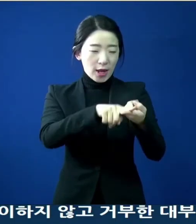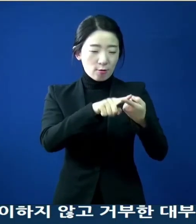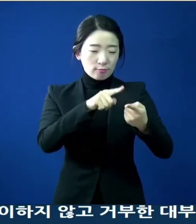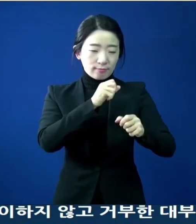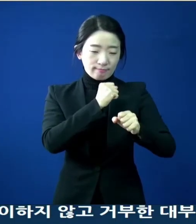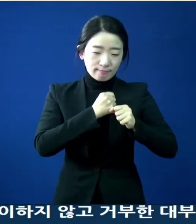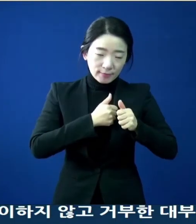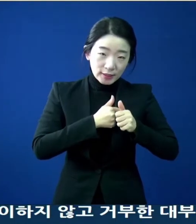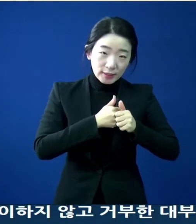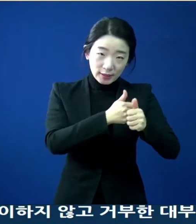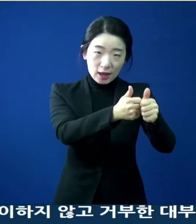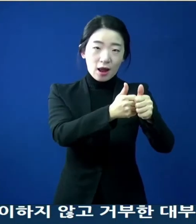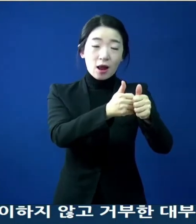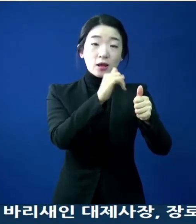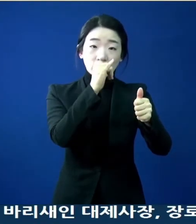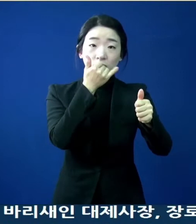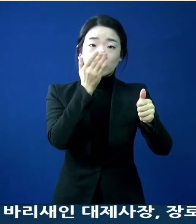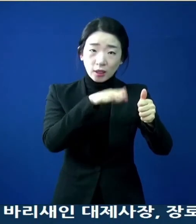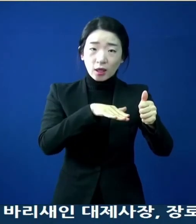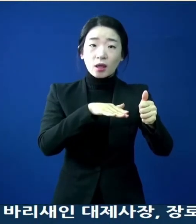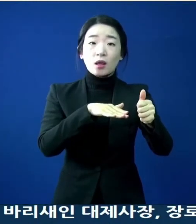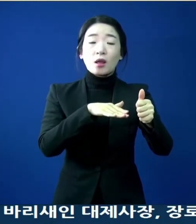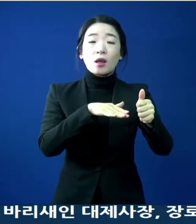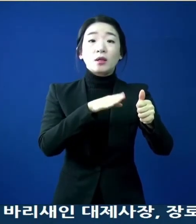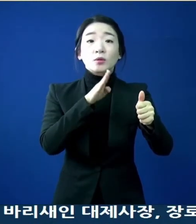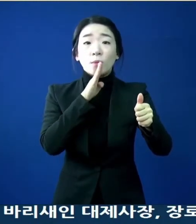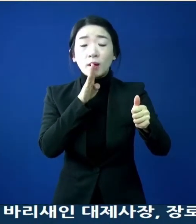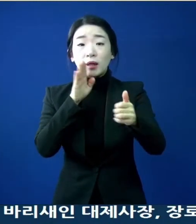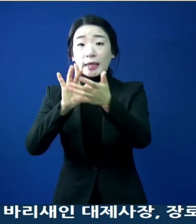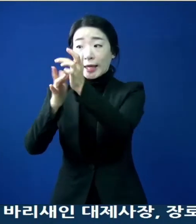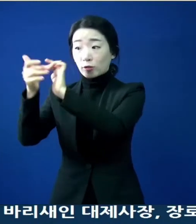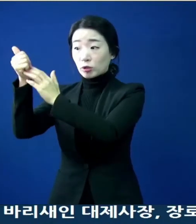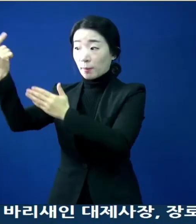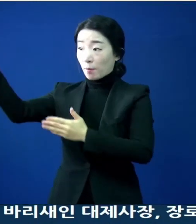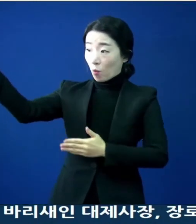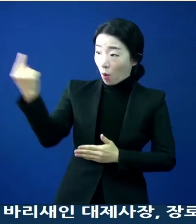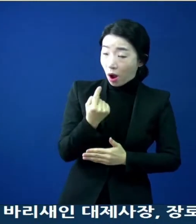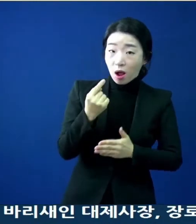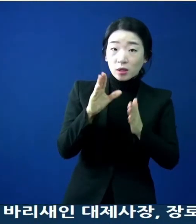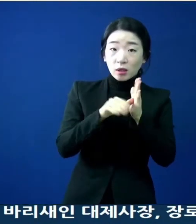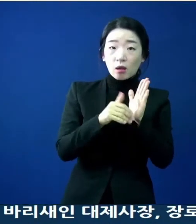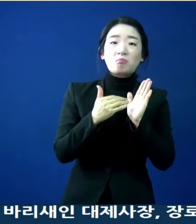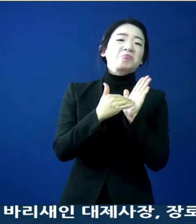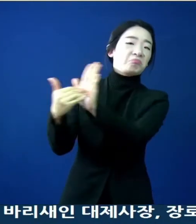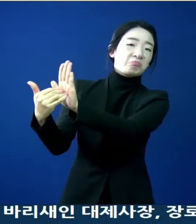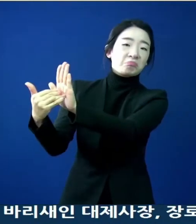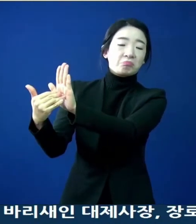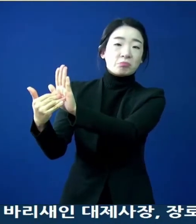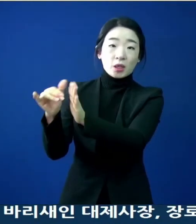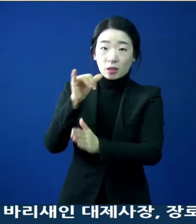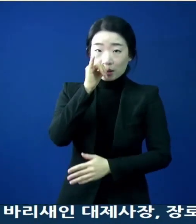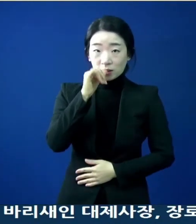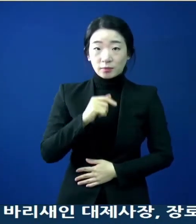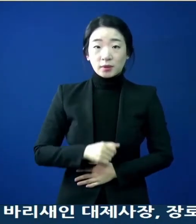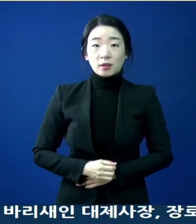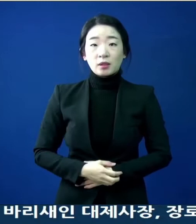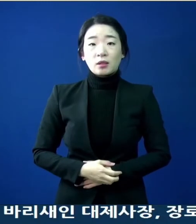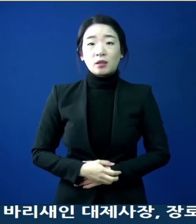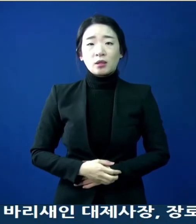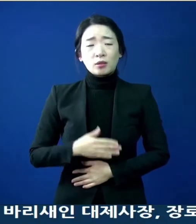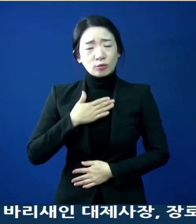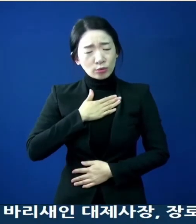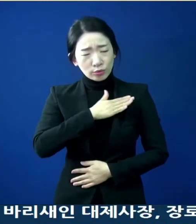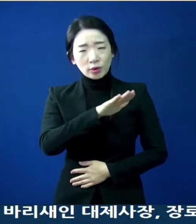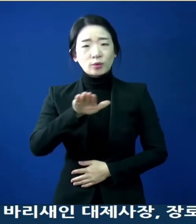말씀이신 예수님께서 이 땅에 오셨을 때 그 예수님을 거부했다는 것이죠. 우리도 그럴 수